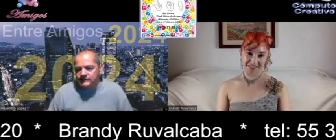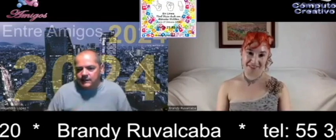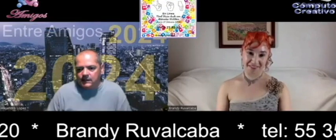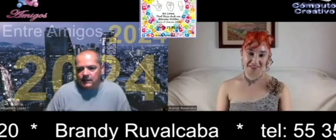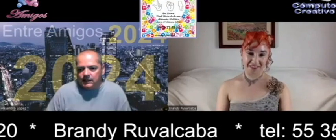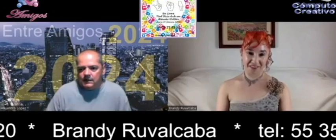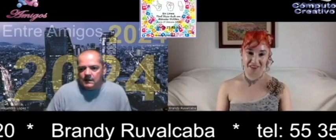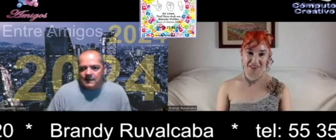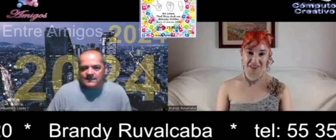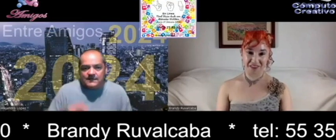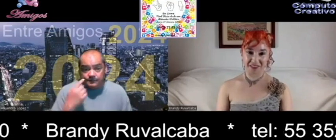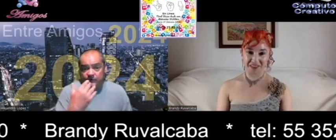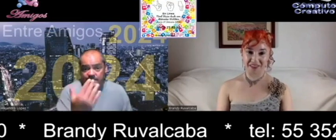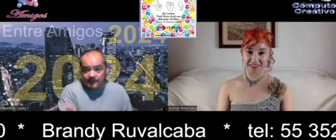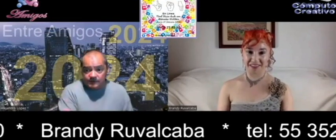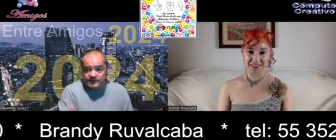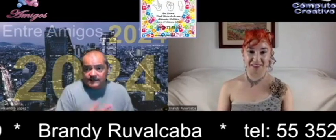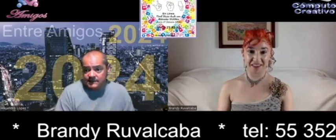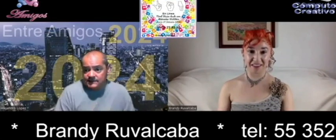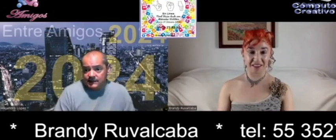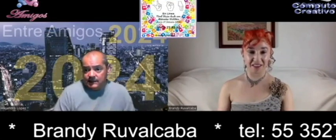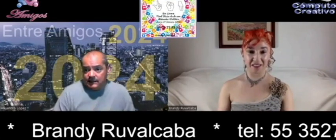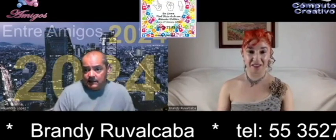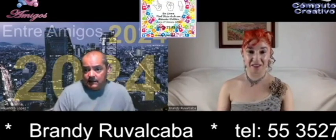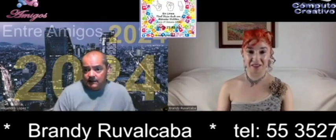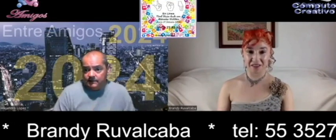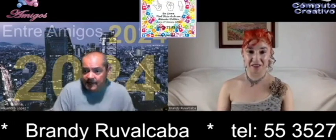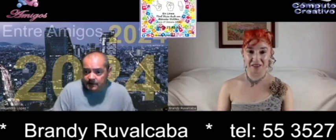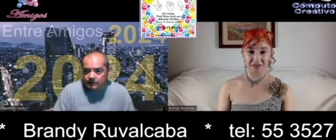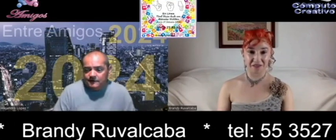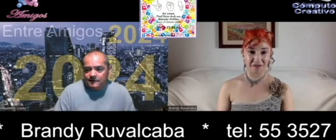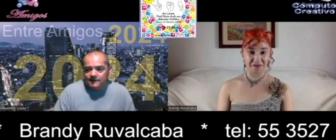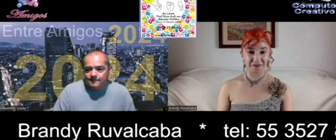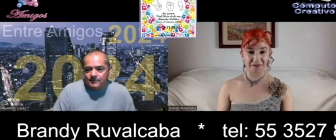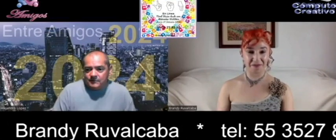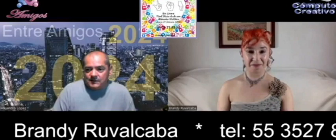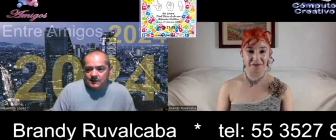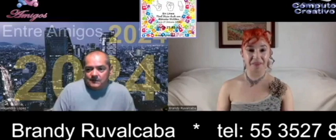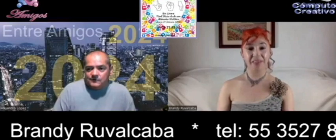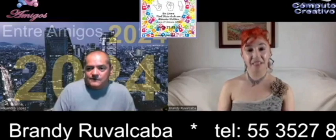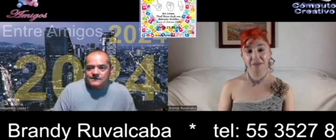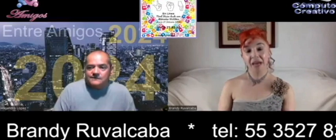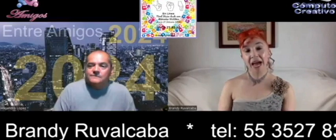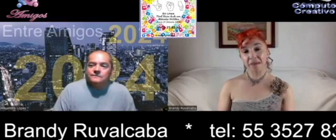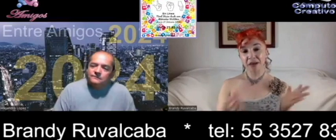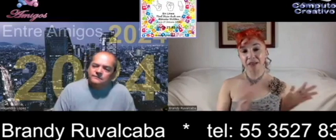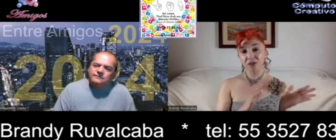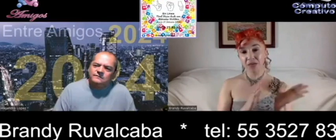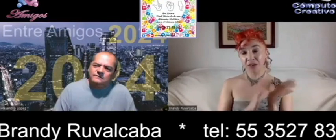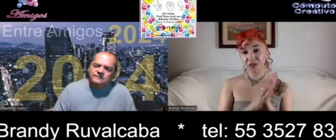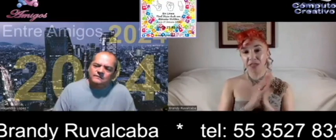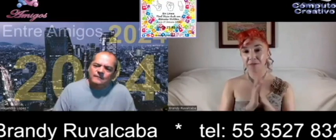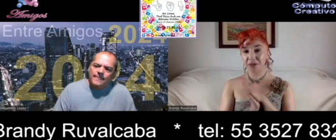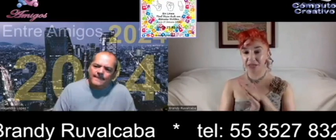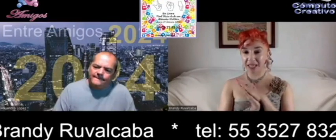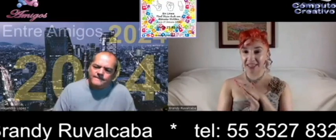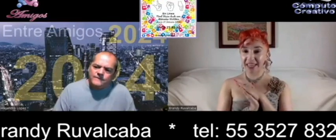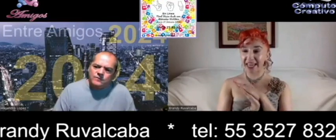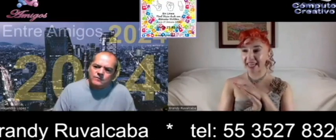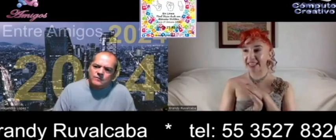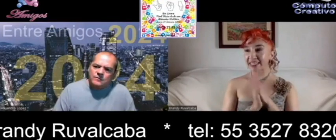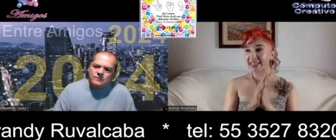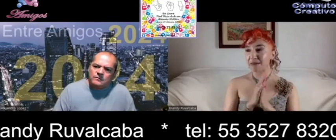hacemos a señas porque ya lo estás viendo. sí. Entonces, Además, una cosa